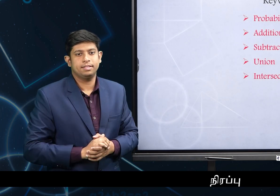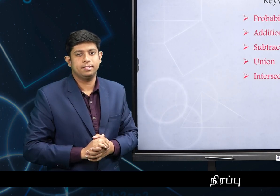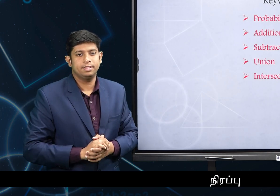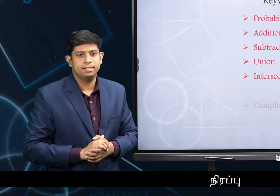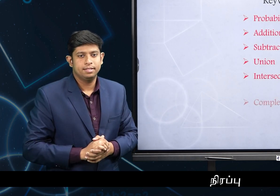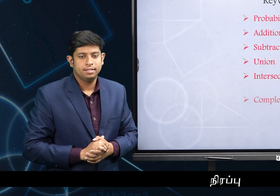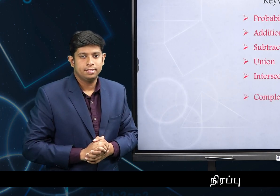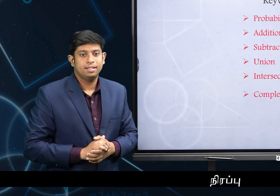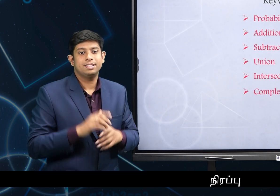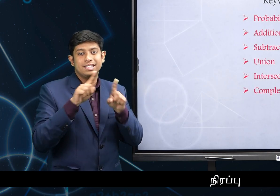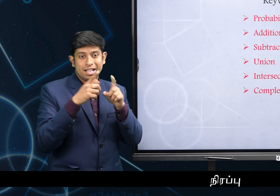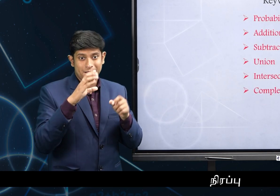நிரப்பு.